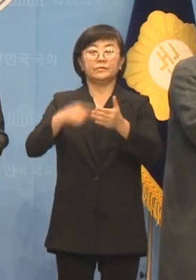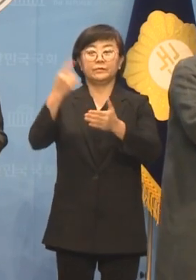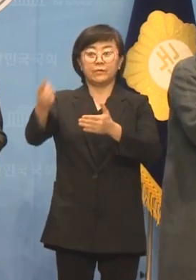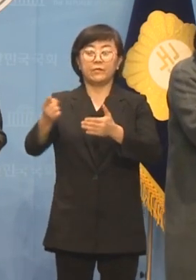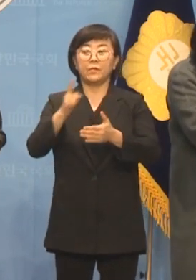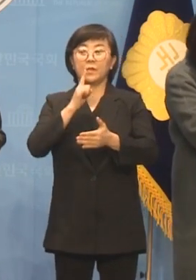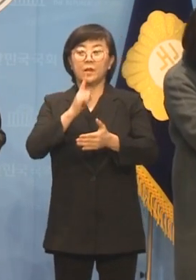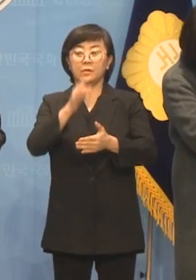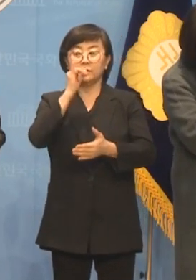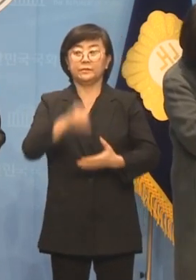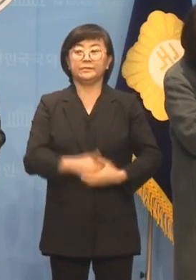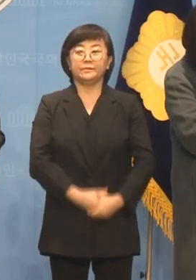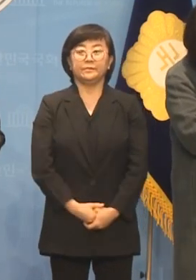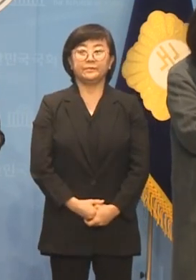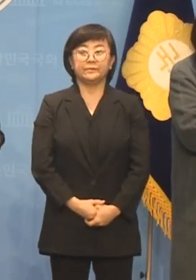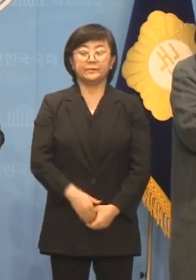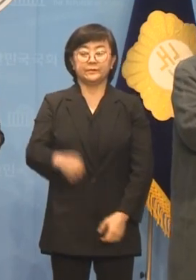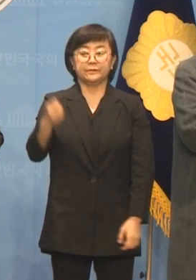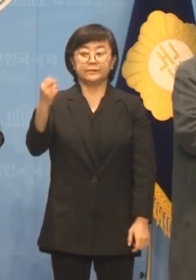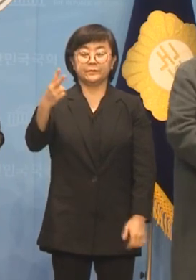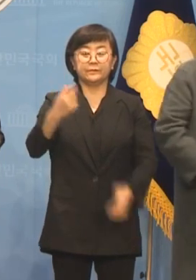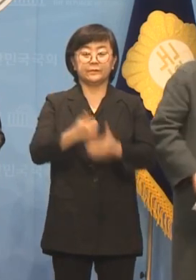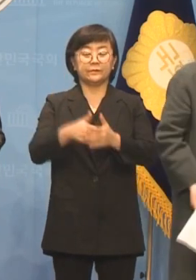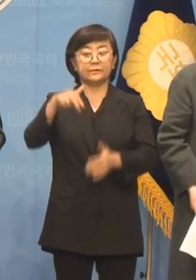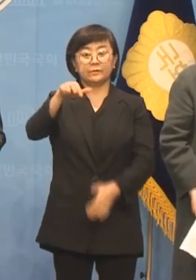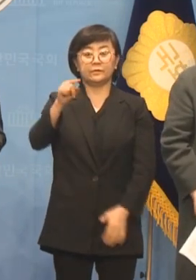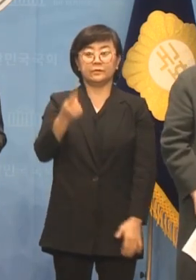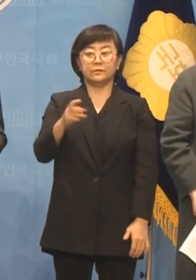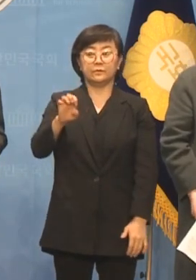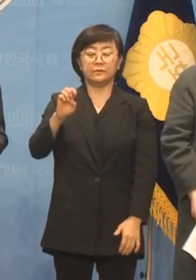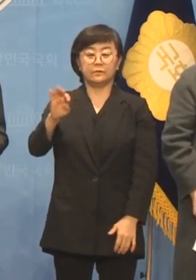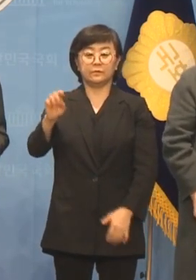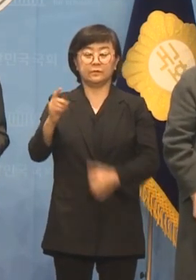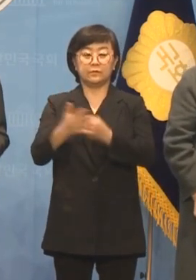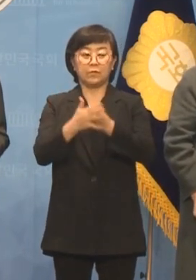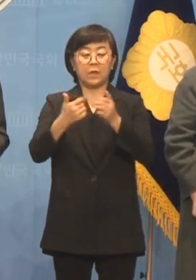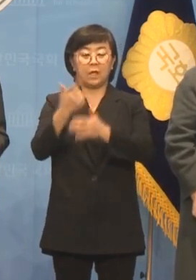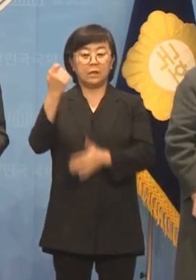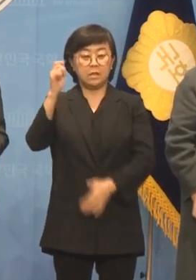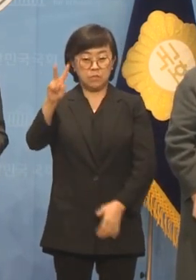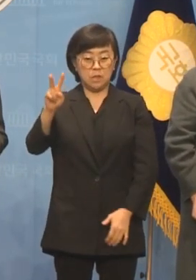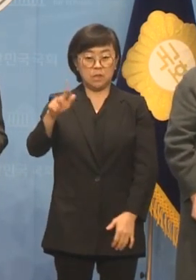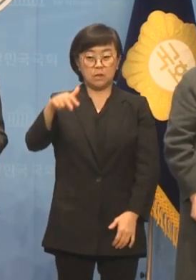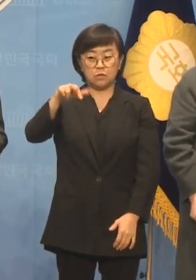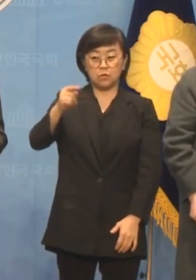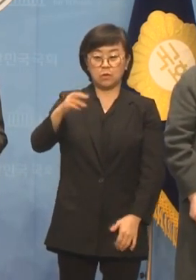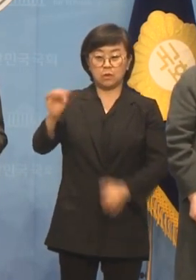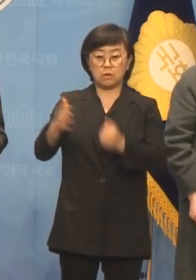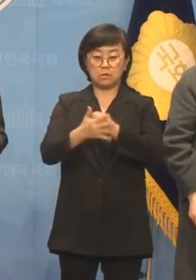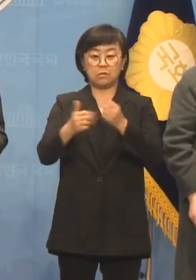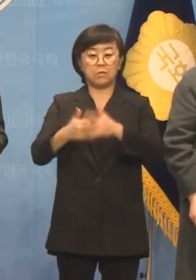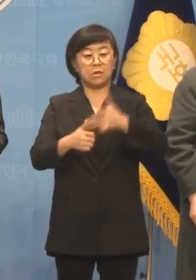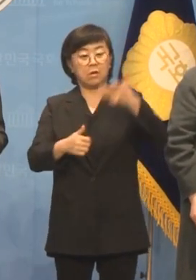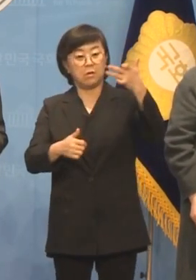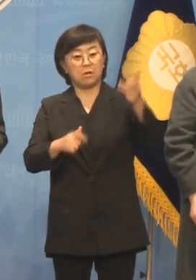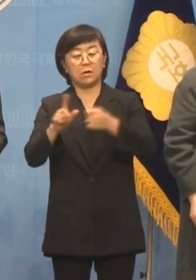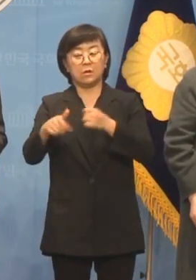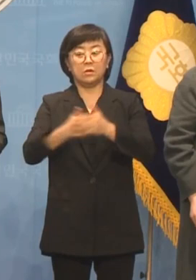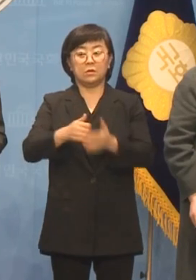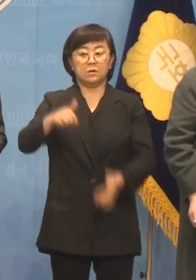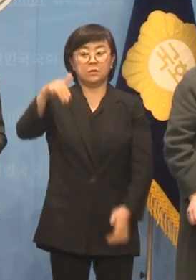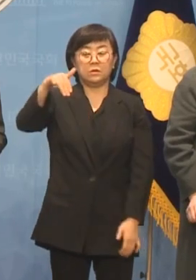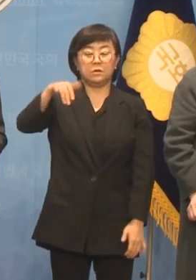보도만이 많았습니다. 그리고 종편에서는 TV조선에서 18건의 명품백 보도,